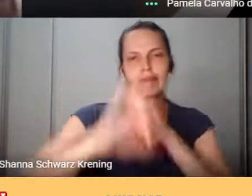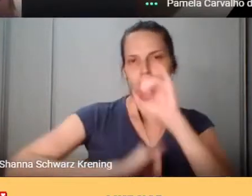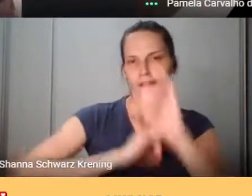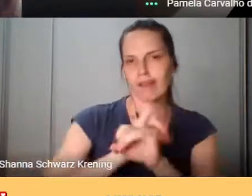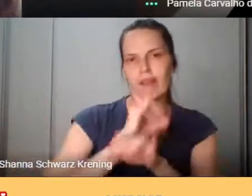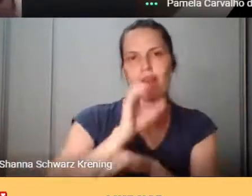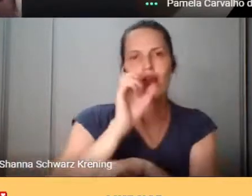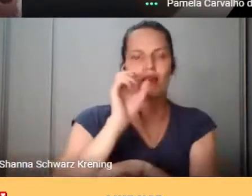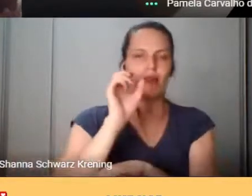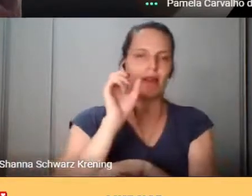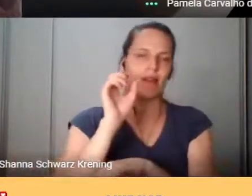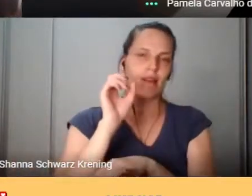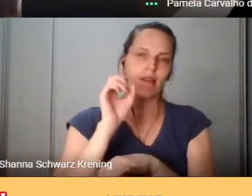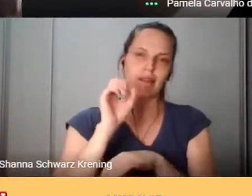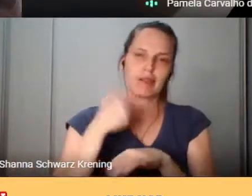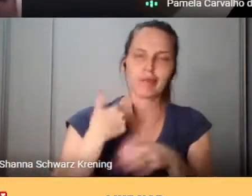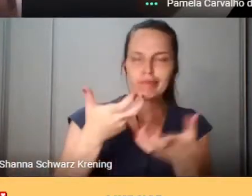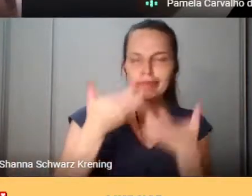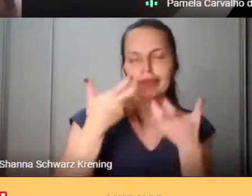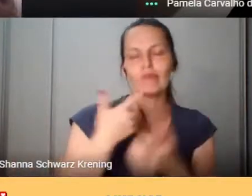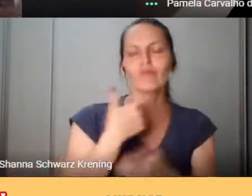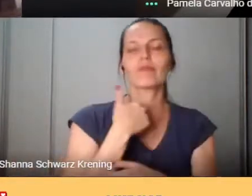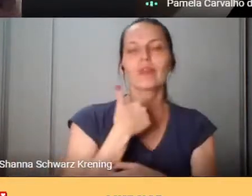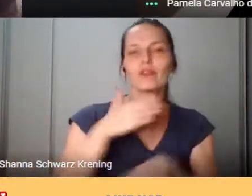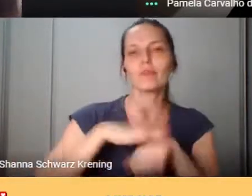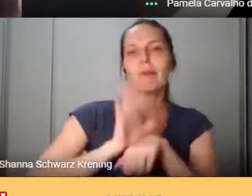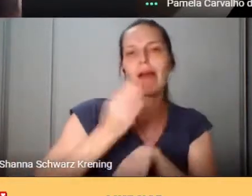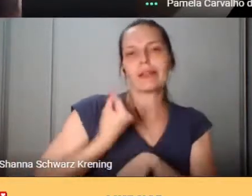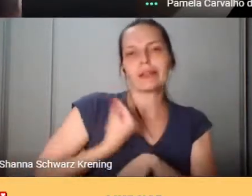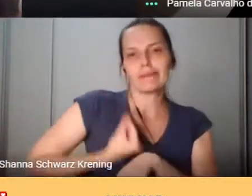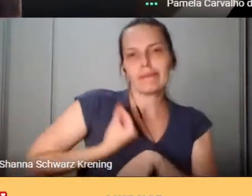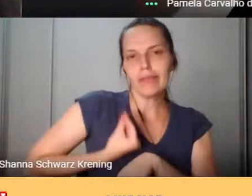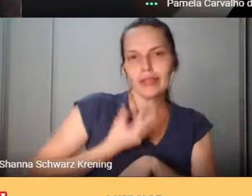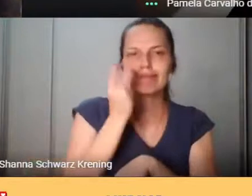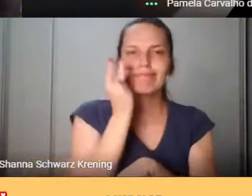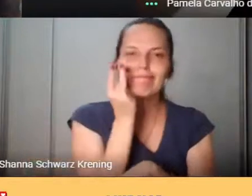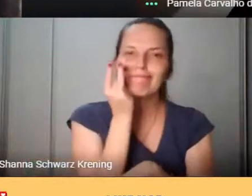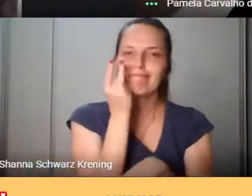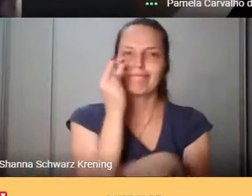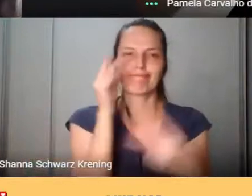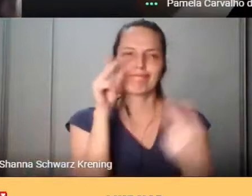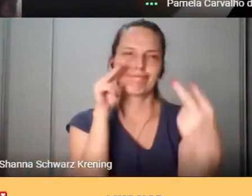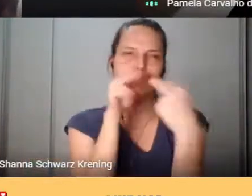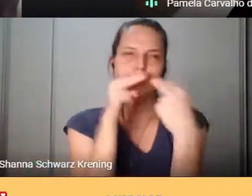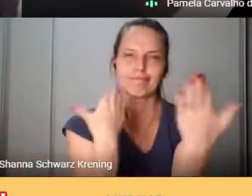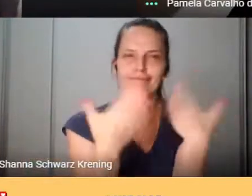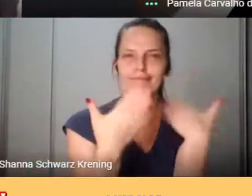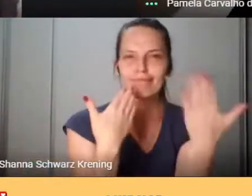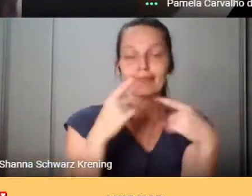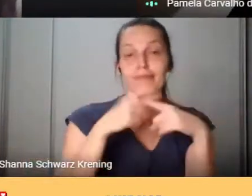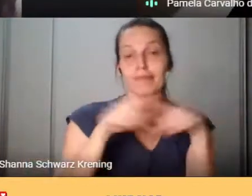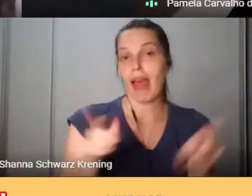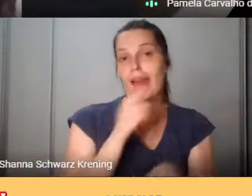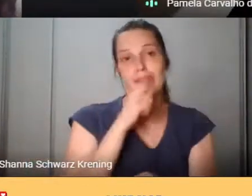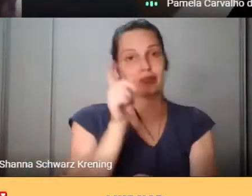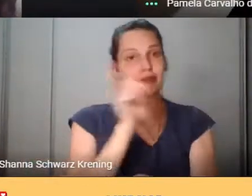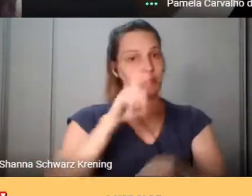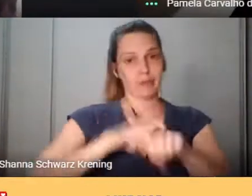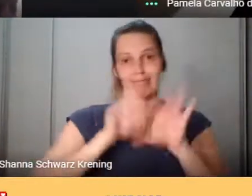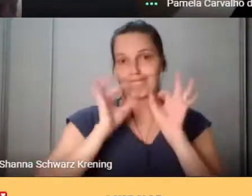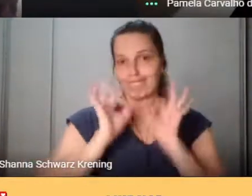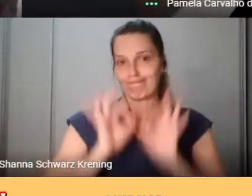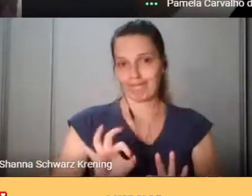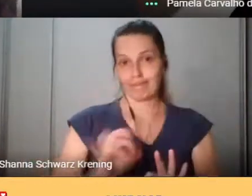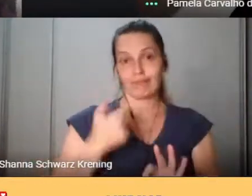gostaria de estar um pouquinho mais no presencial, mas infelizmente ainda não estamos nesse momento, e esse momento vai chegar, né? Tomara que seja